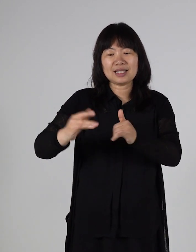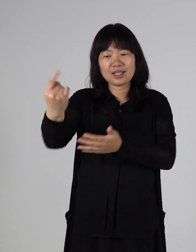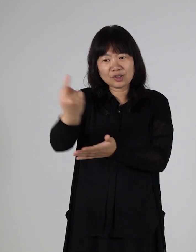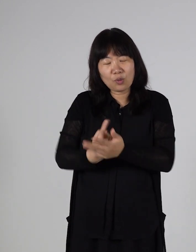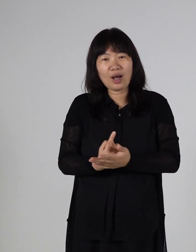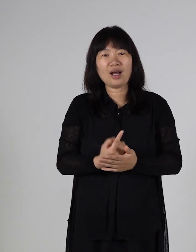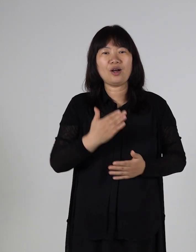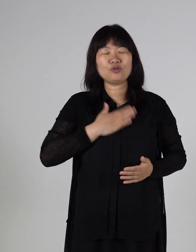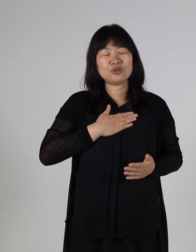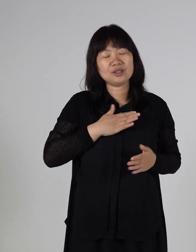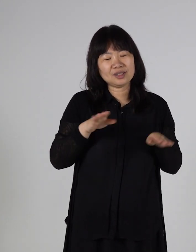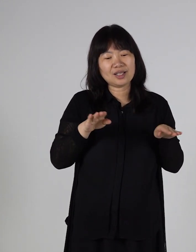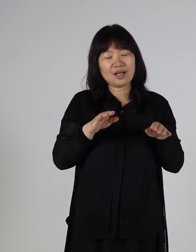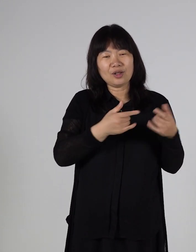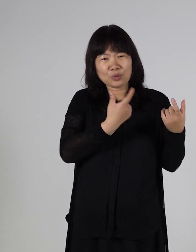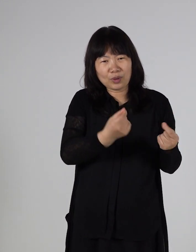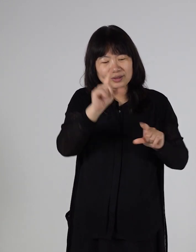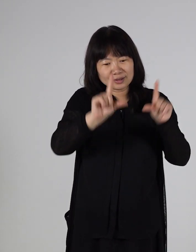우리를 영접하기 위해서.